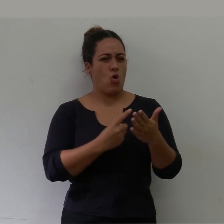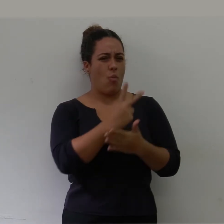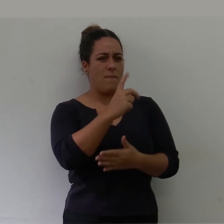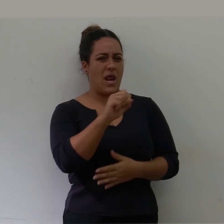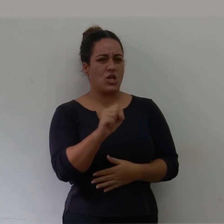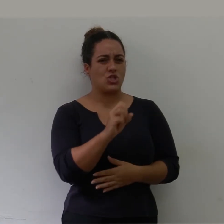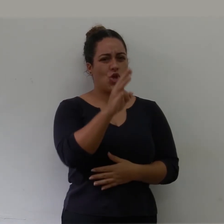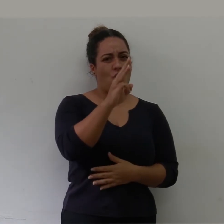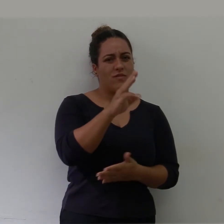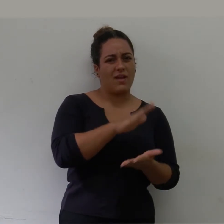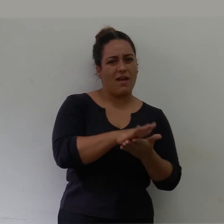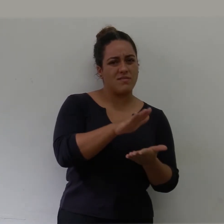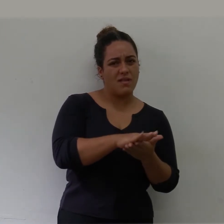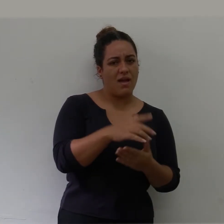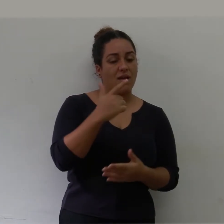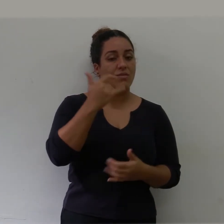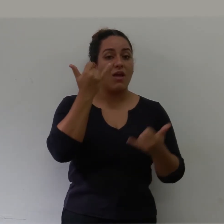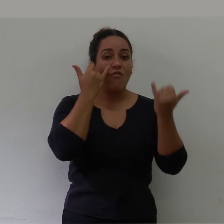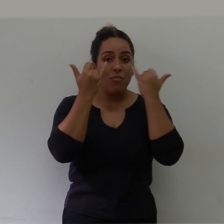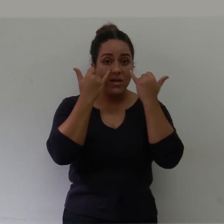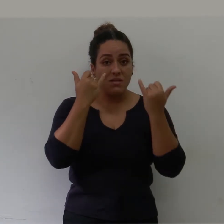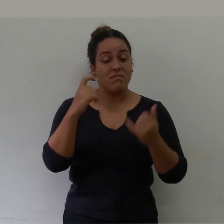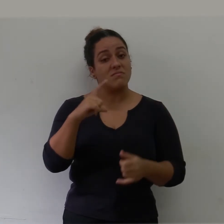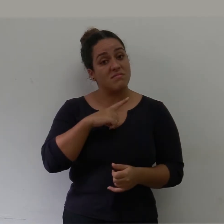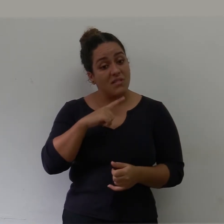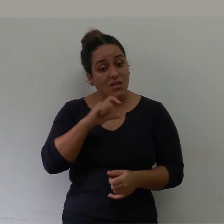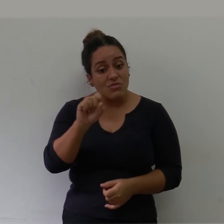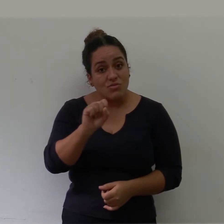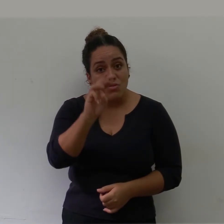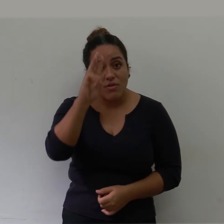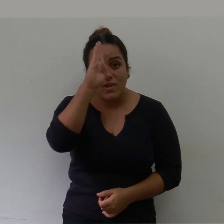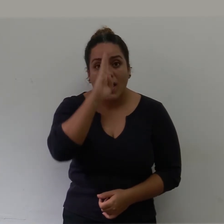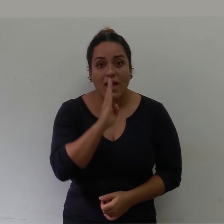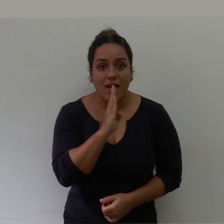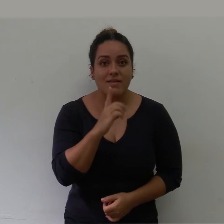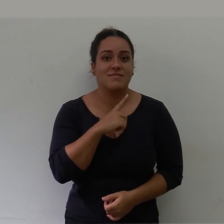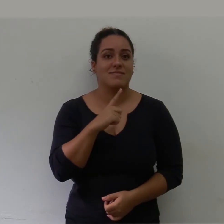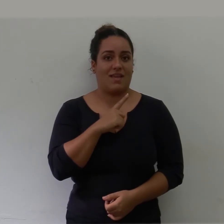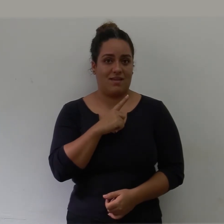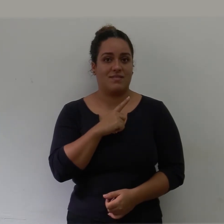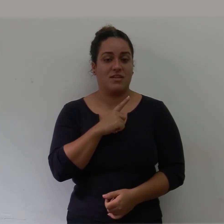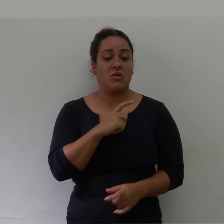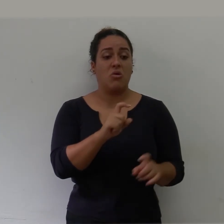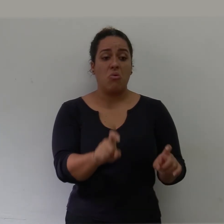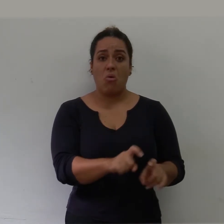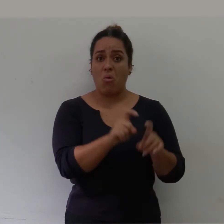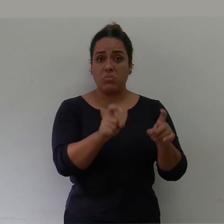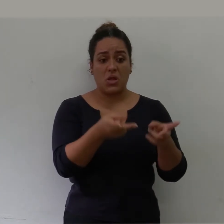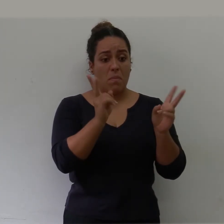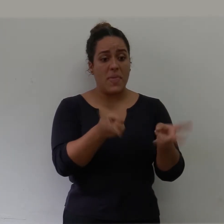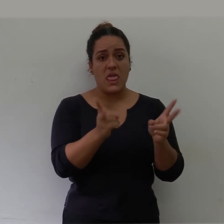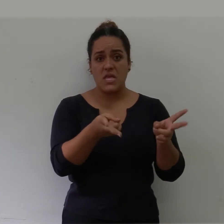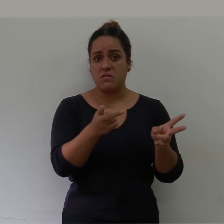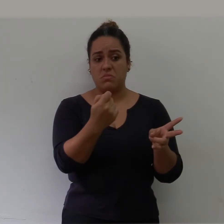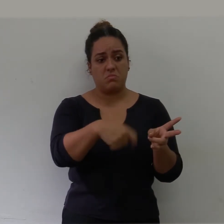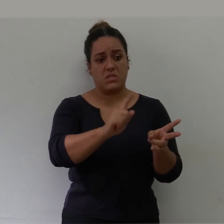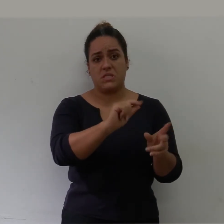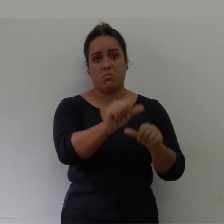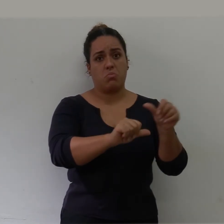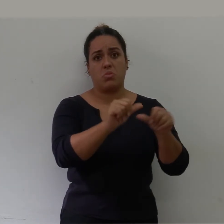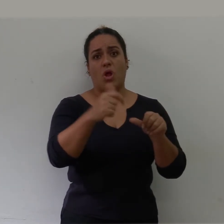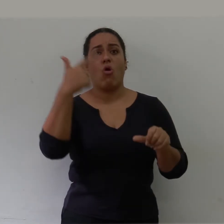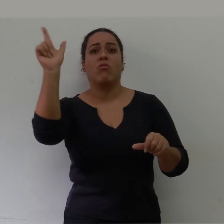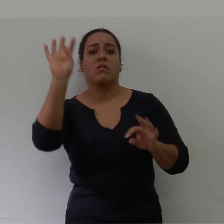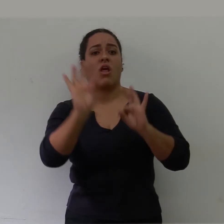software, não sabe, né? Não tem informação que hoje existem esses softwares que são gratuitos. O computador é o mesmo, né?